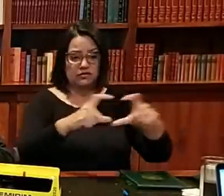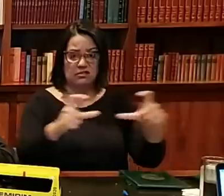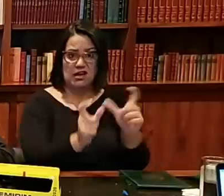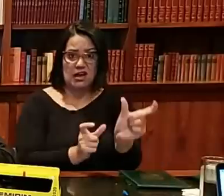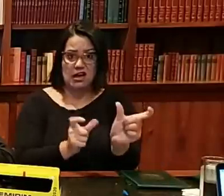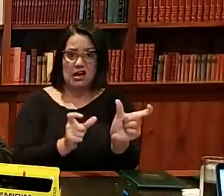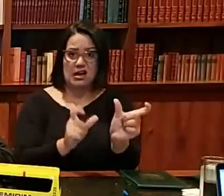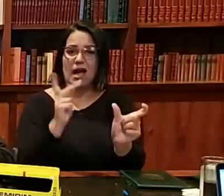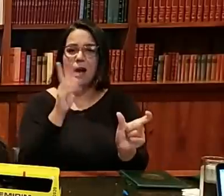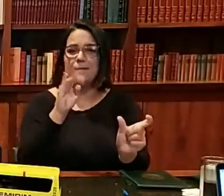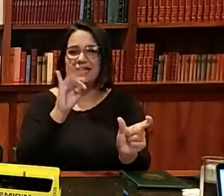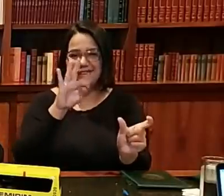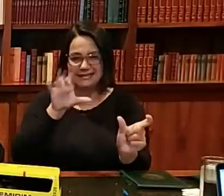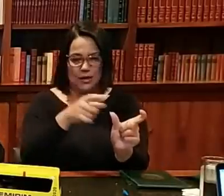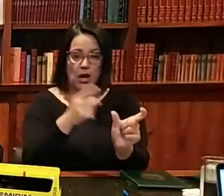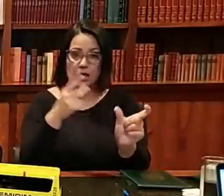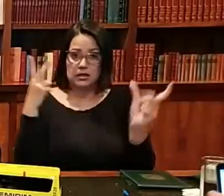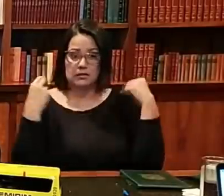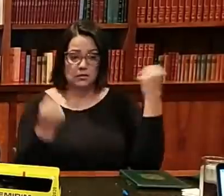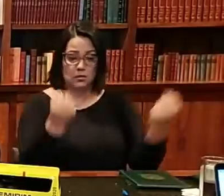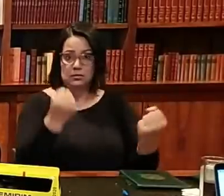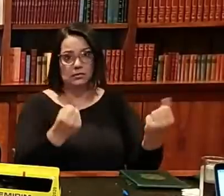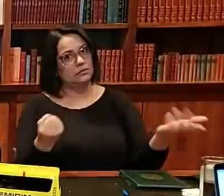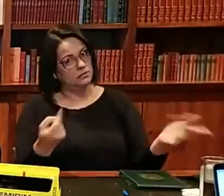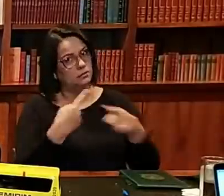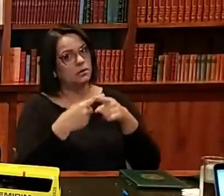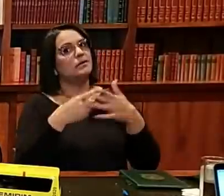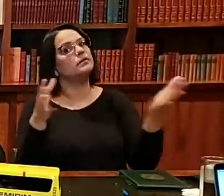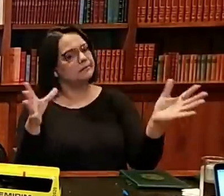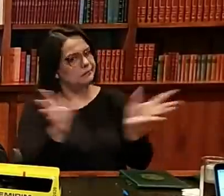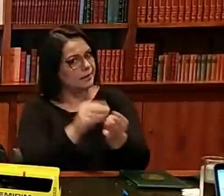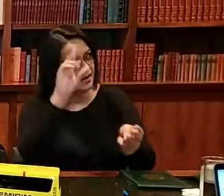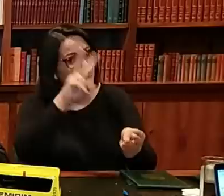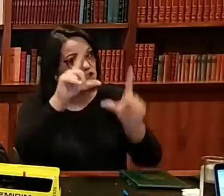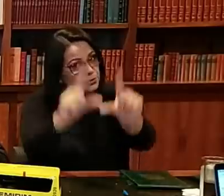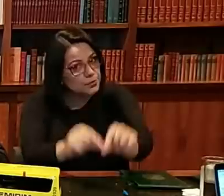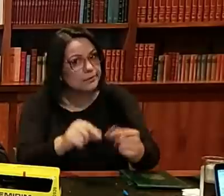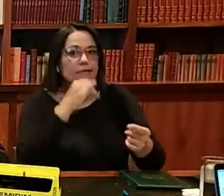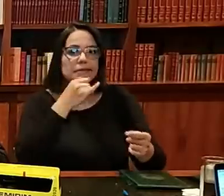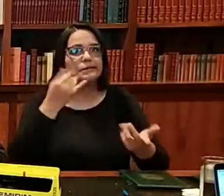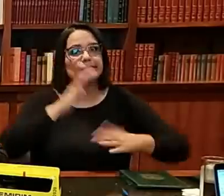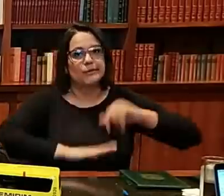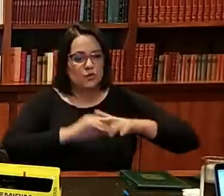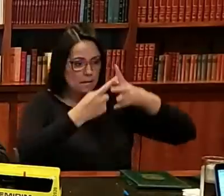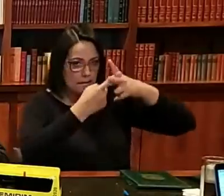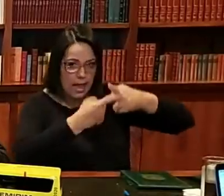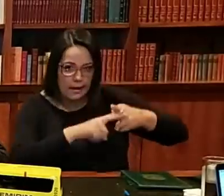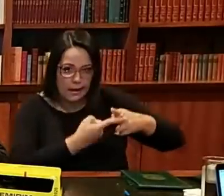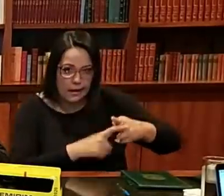ano a habilitação. E isso, no final das contas, é custo que a gente vai diminuir. É o mecânico que vai poder, por exemplo, dar